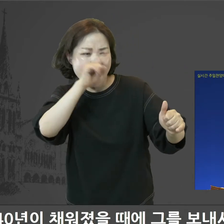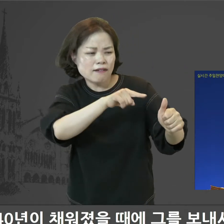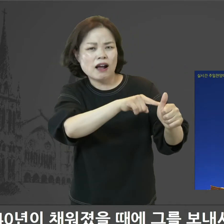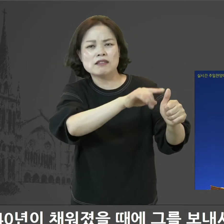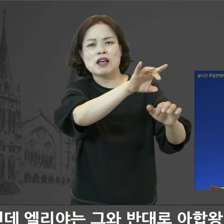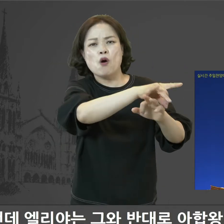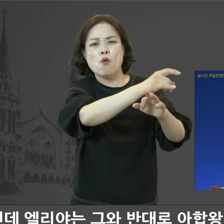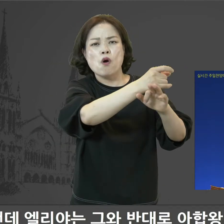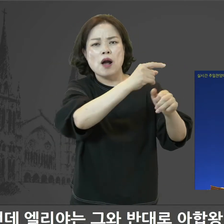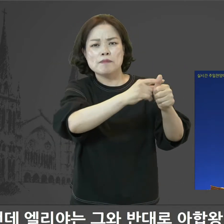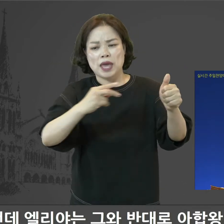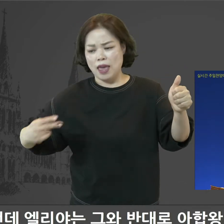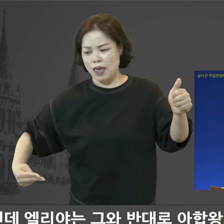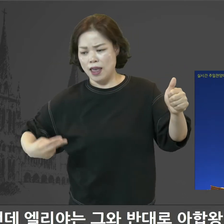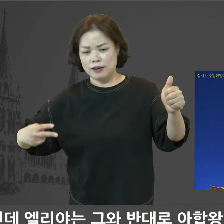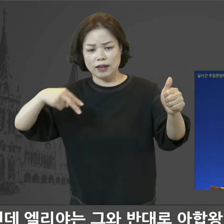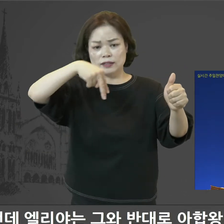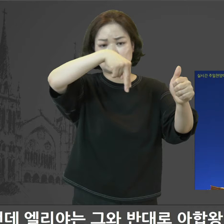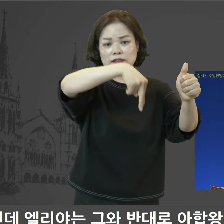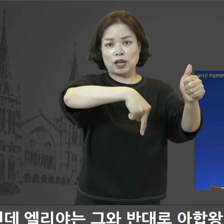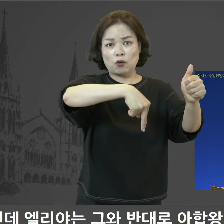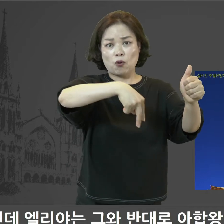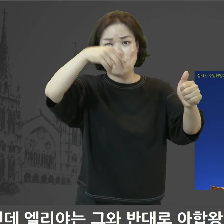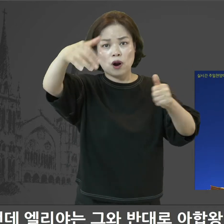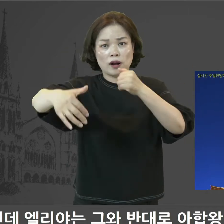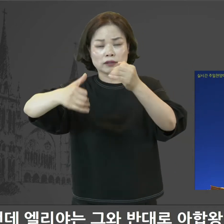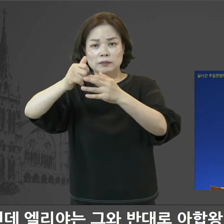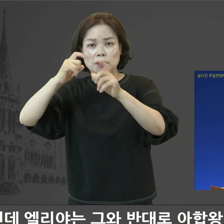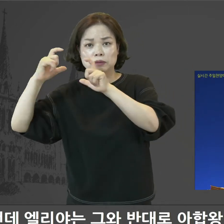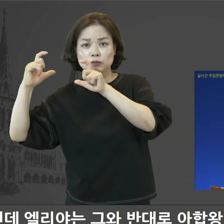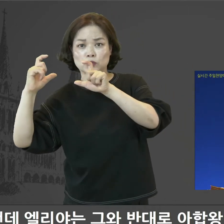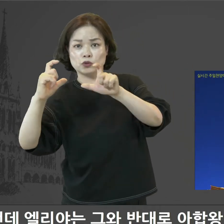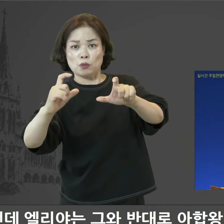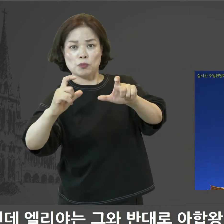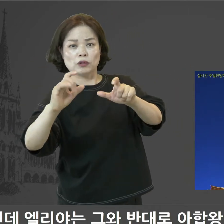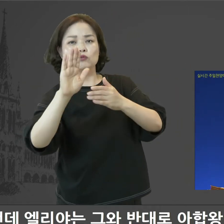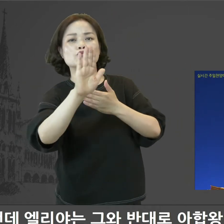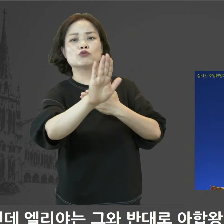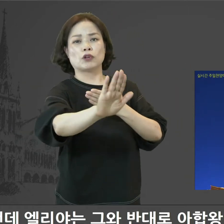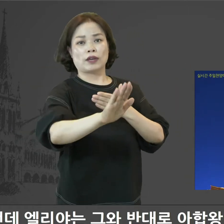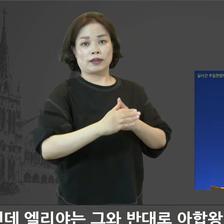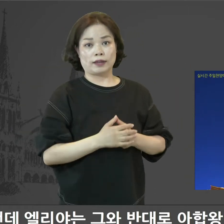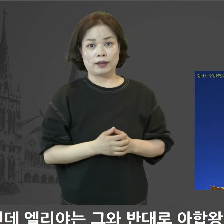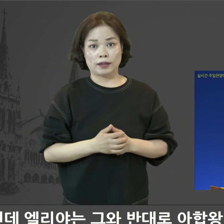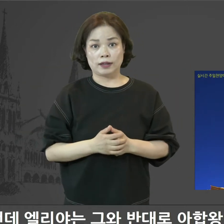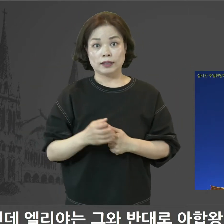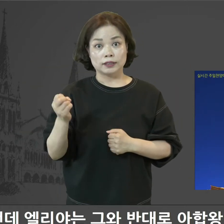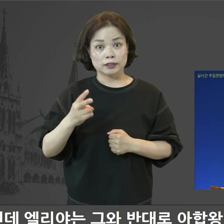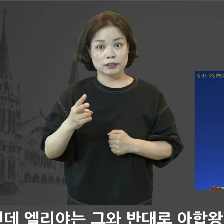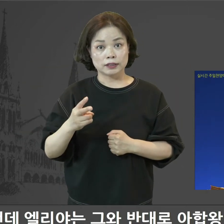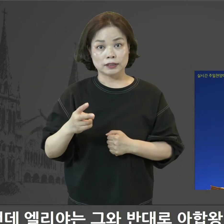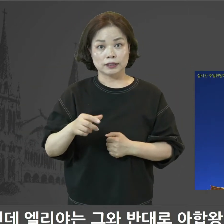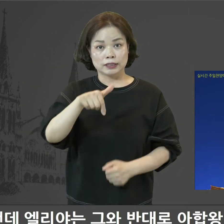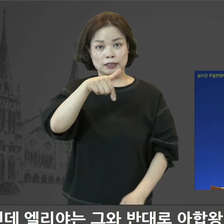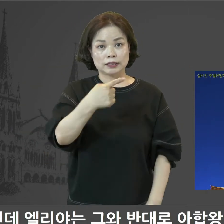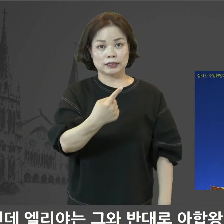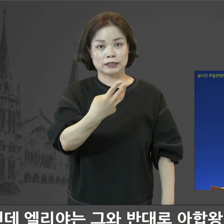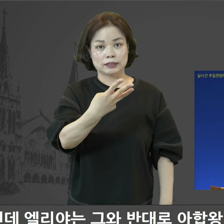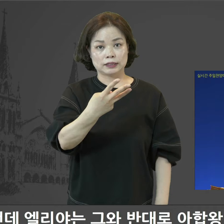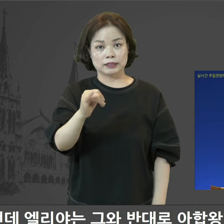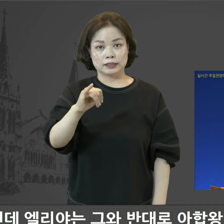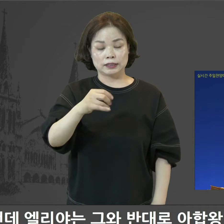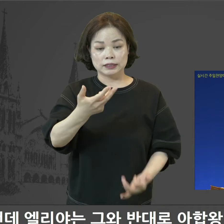하는 왕 앞에 그를 세워서 일단 하나님의 말씀이 선포되어지게 한 다음에 그리고 그를 시냇 그릿가로